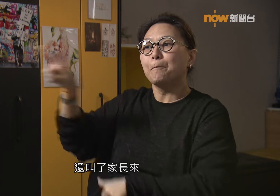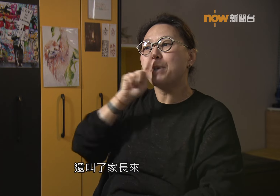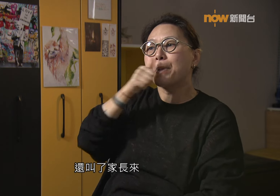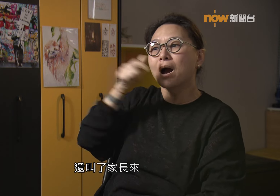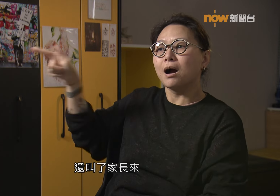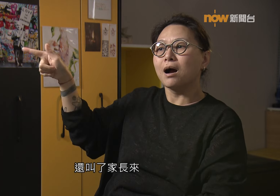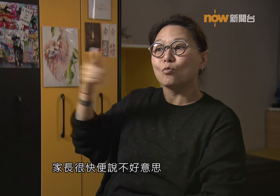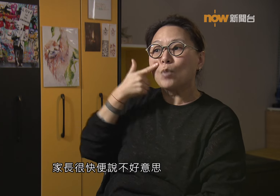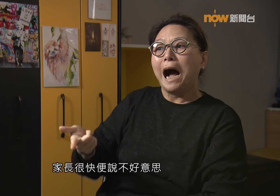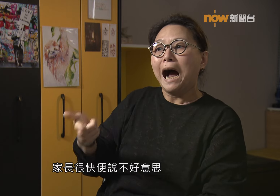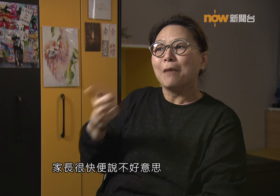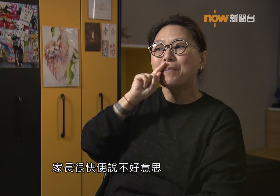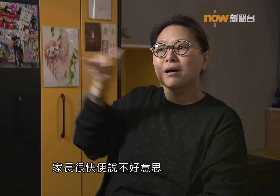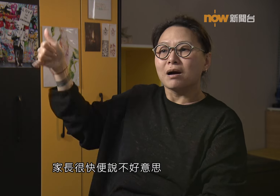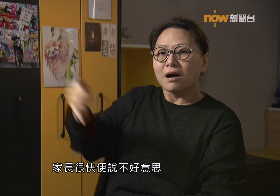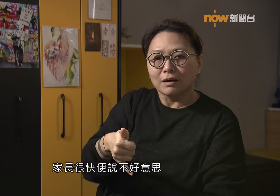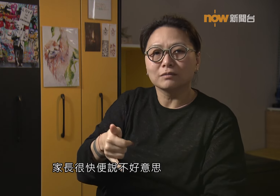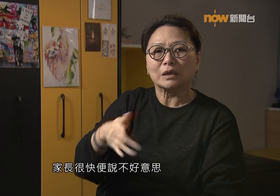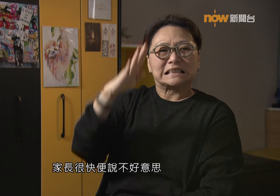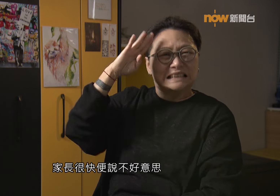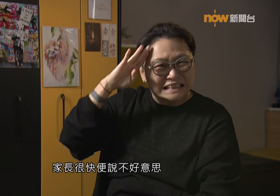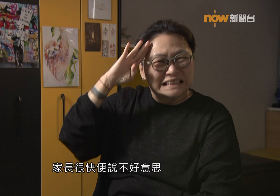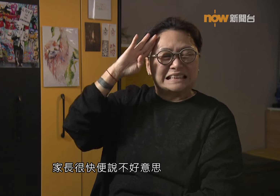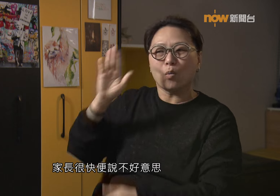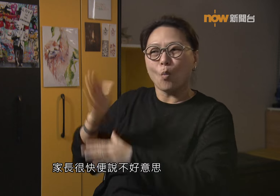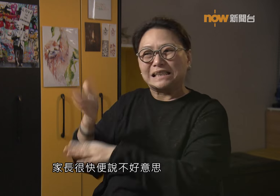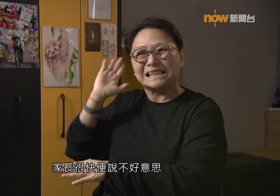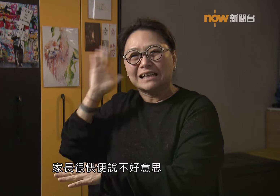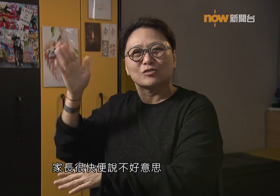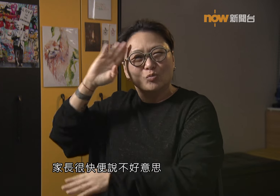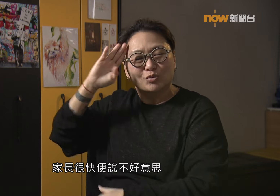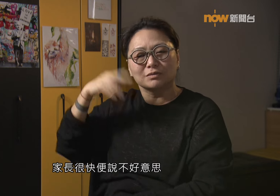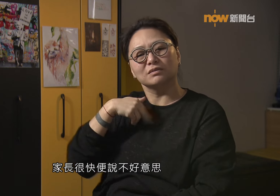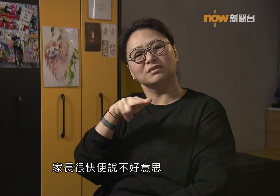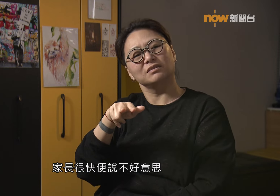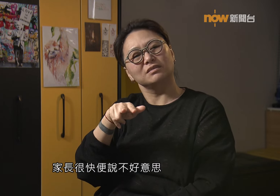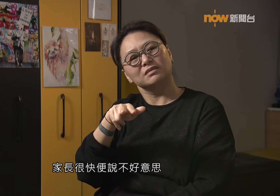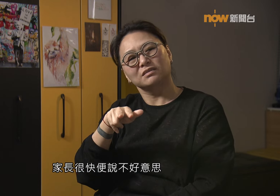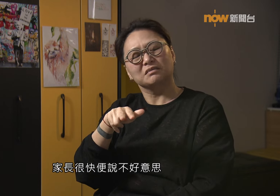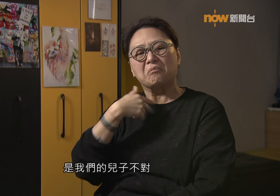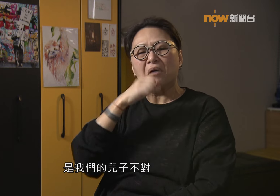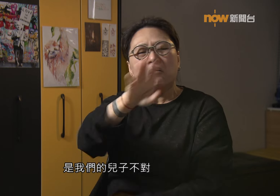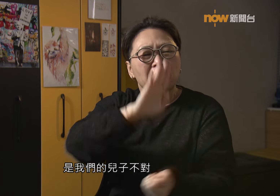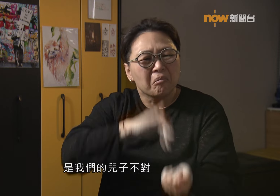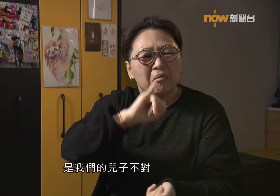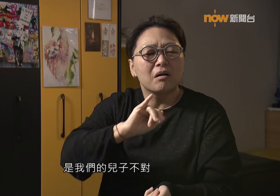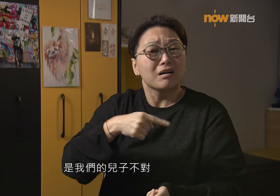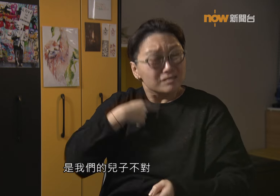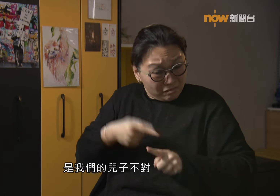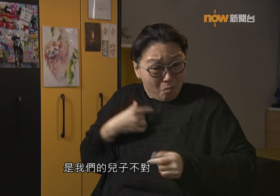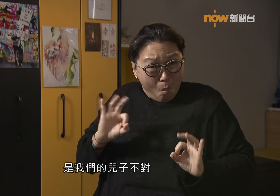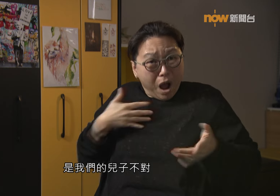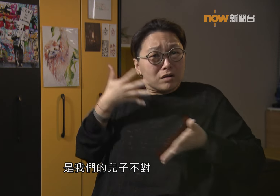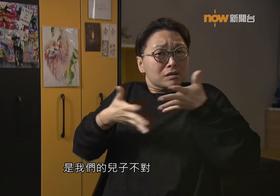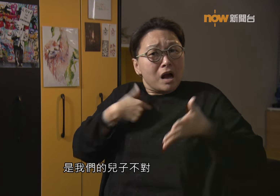嚟。咁家長咧就好快就已經會話：唉，係啊，唔好意思啊。啊！我哋個仔唔啱啊！咁但係